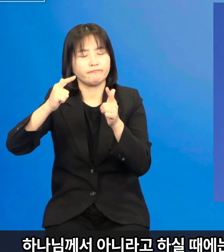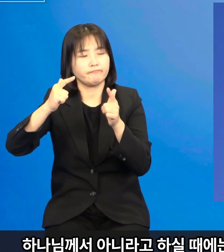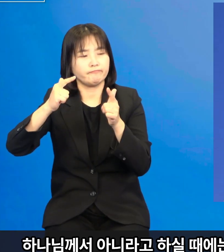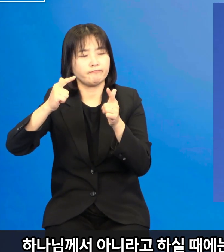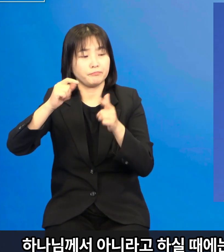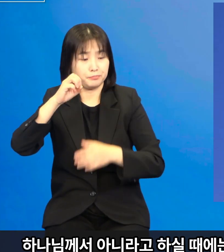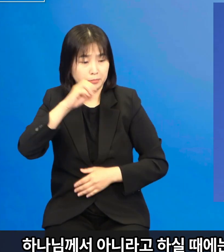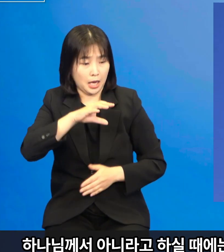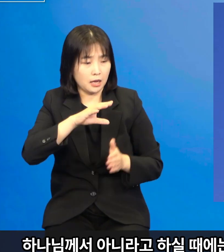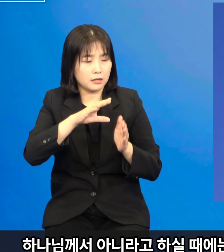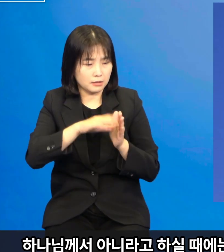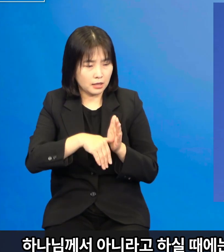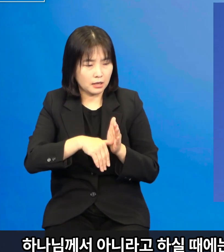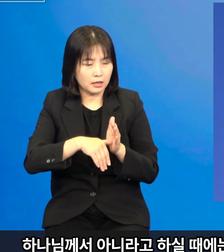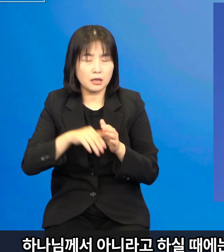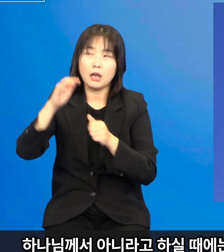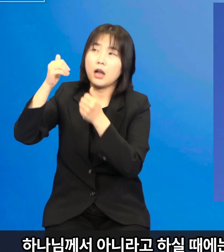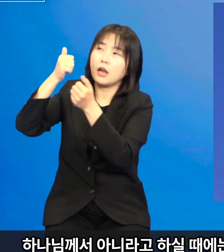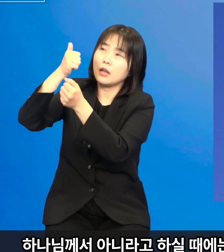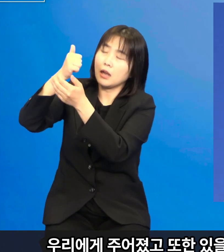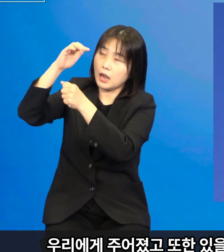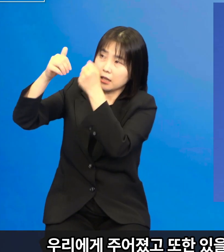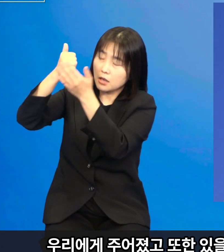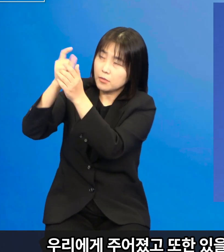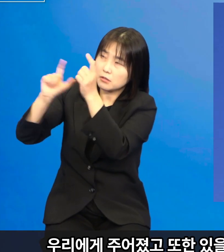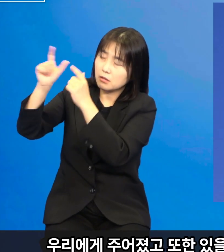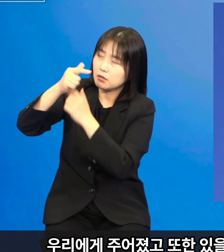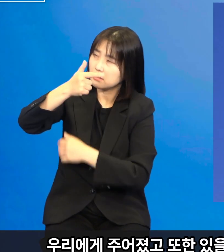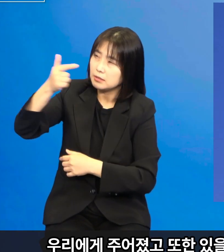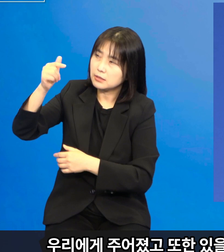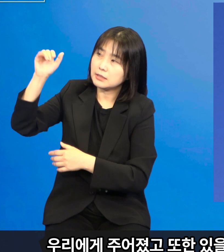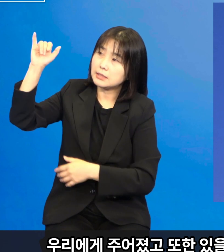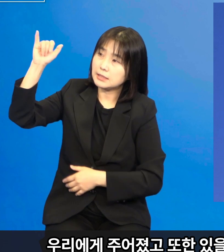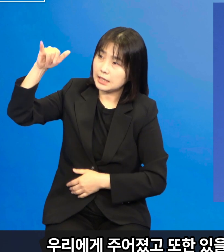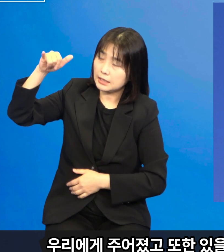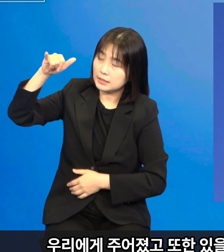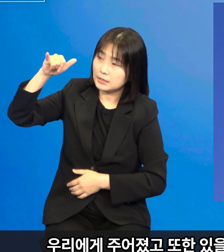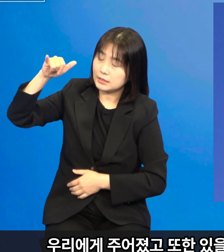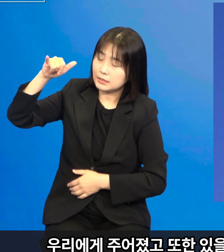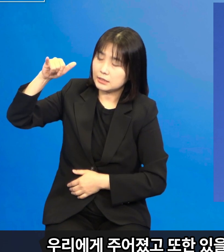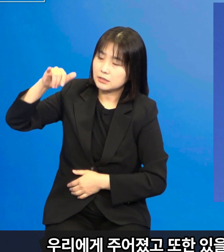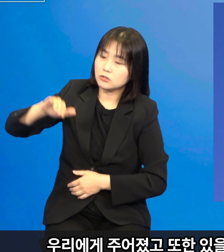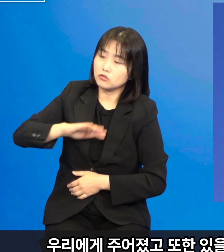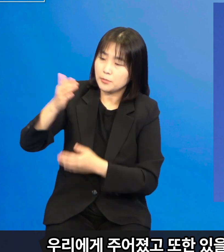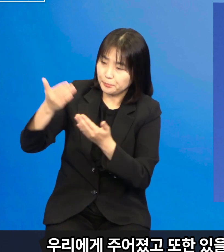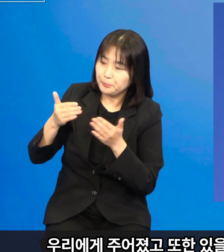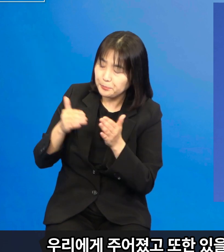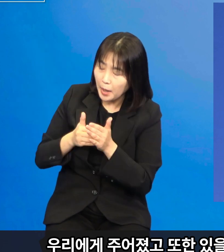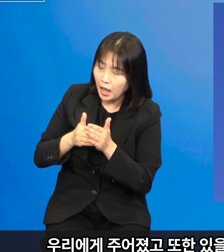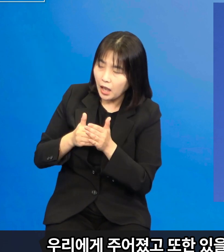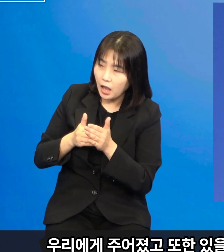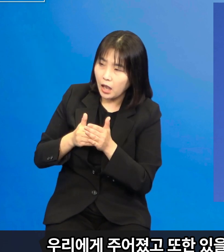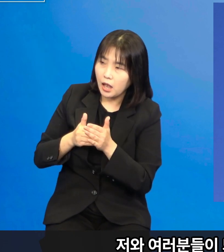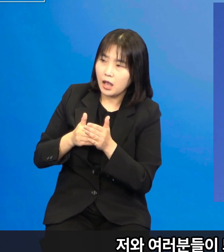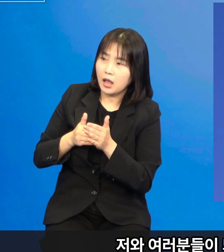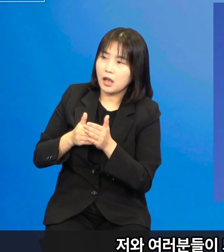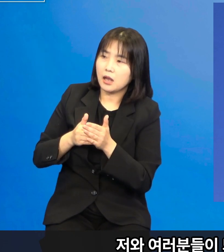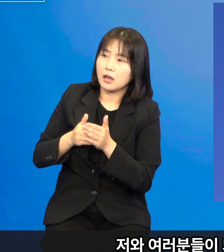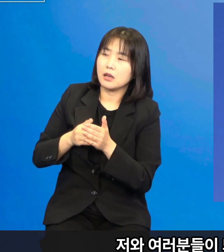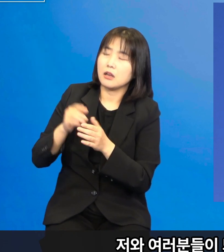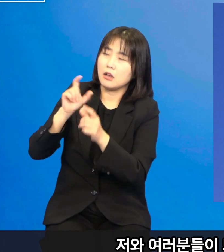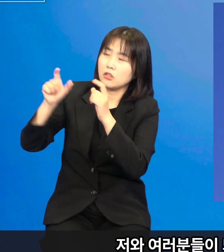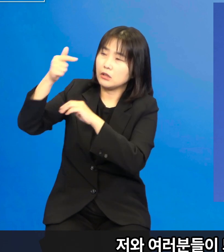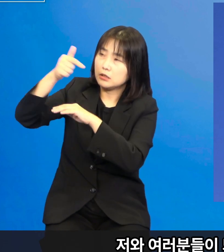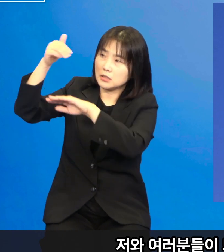때에는 하나님이 더 크신 예스가 이미 우리에게 주어졌고 또한 있을 것임을 신뢰함으로 나아가는 저와